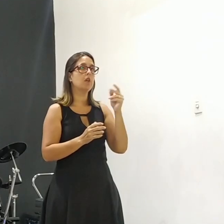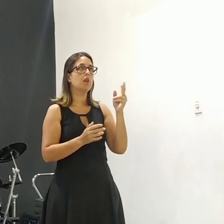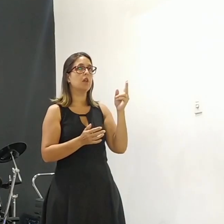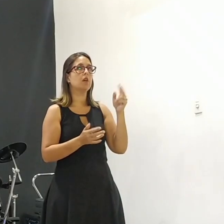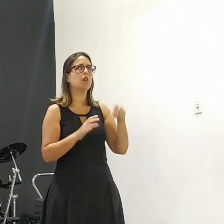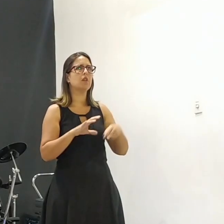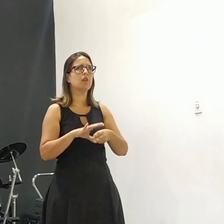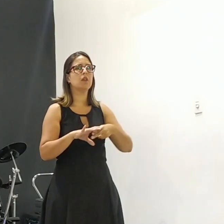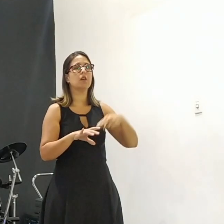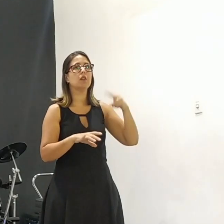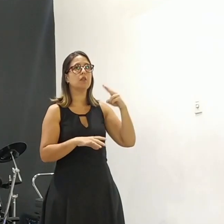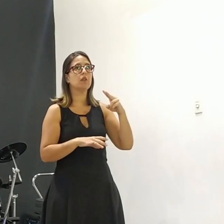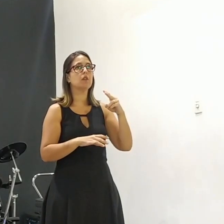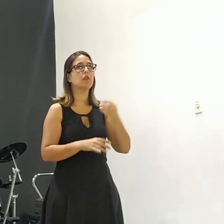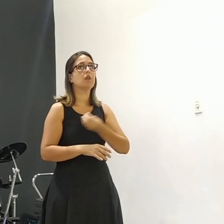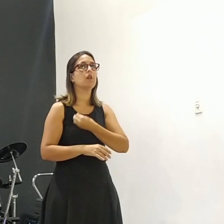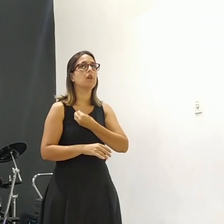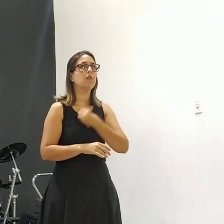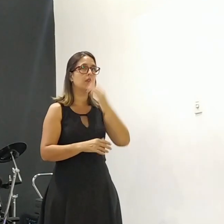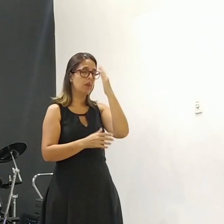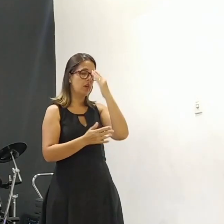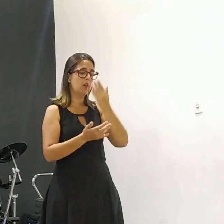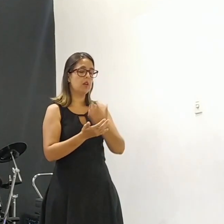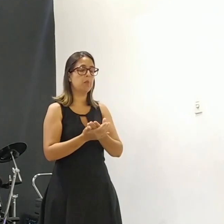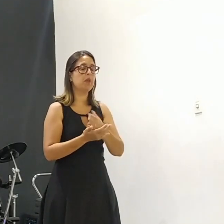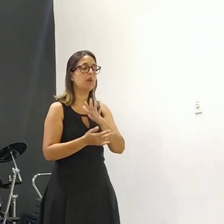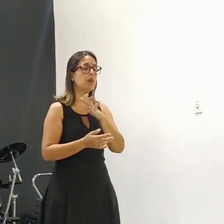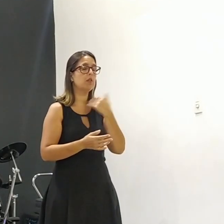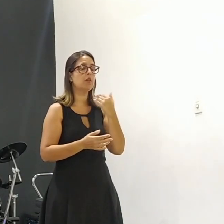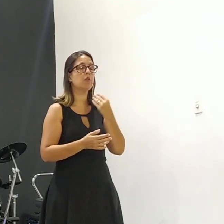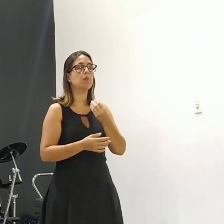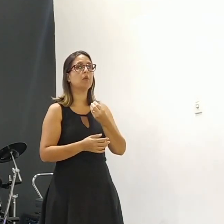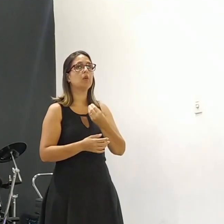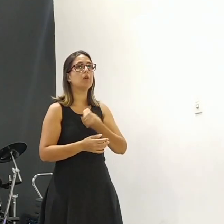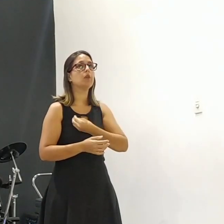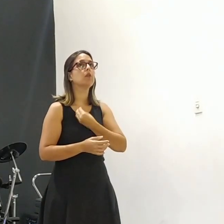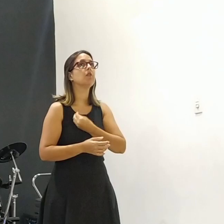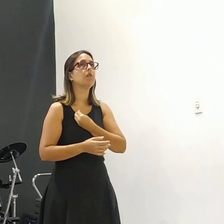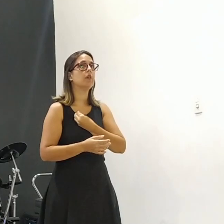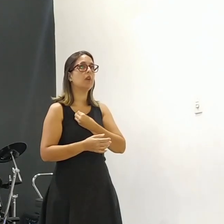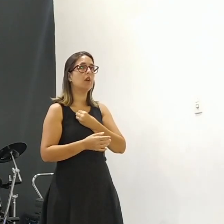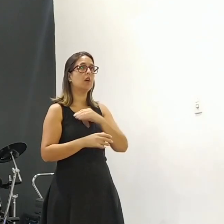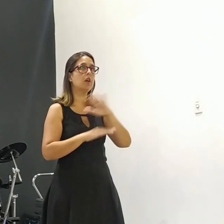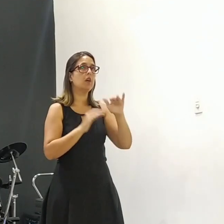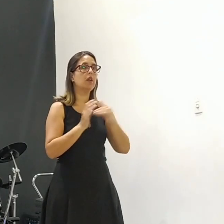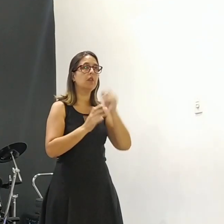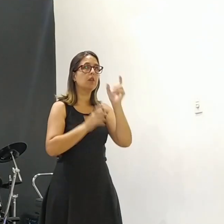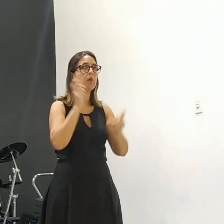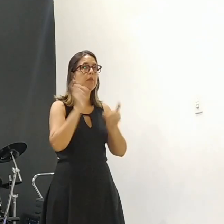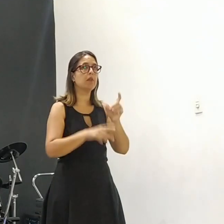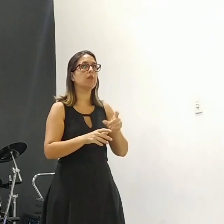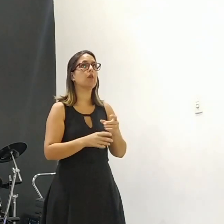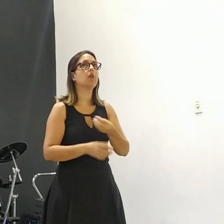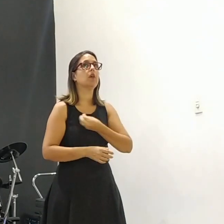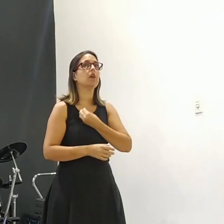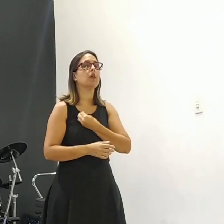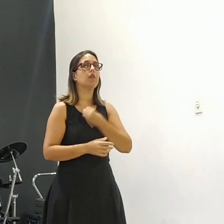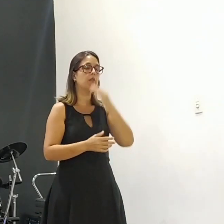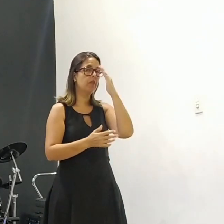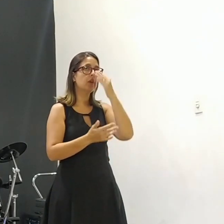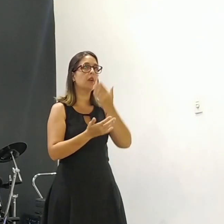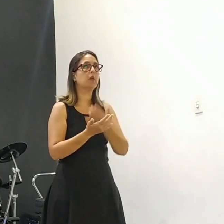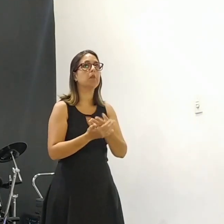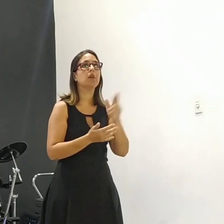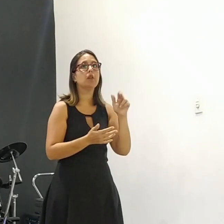mim, ainda que esteja morto, viverá. E todo aquele que vive e crê em mim nunca morrerá. Crês